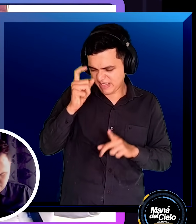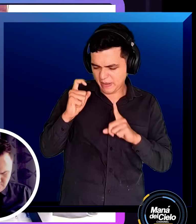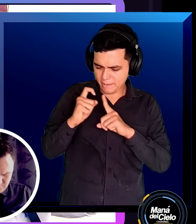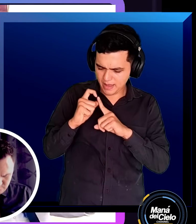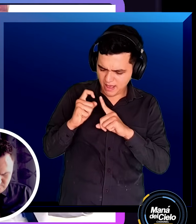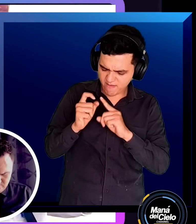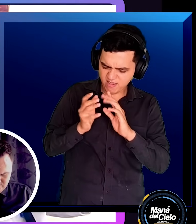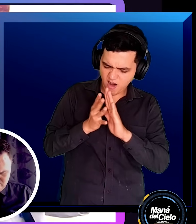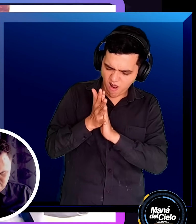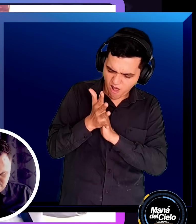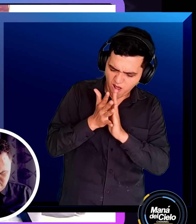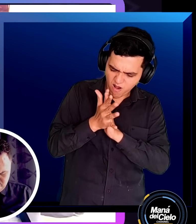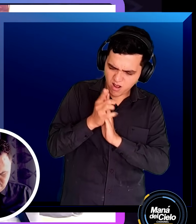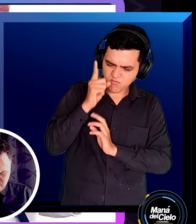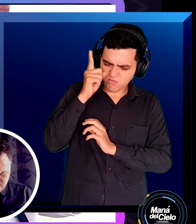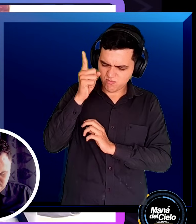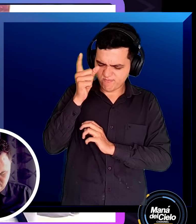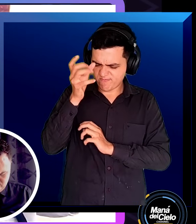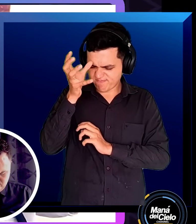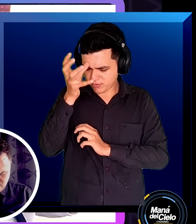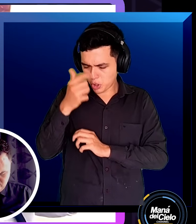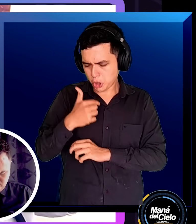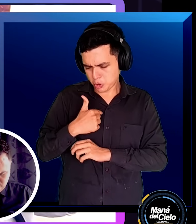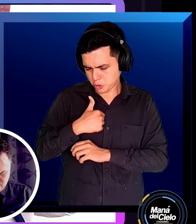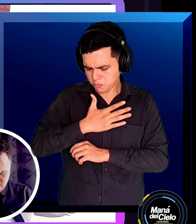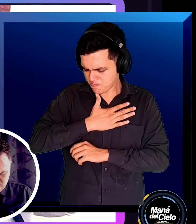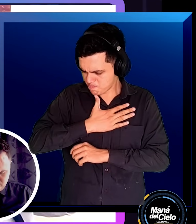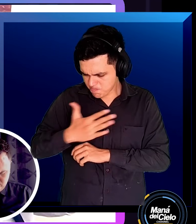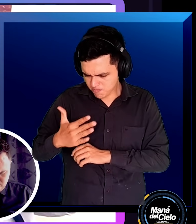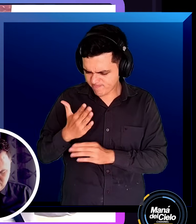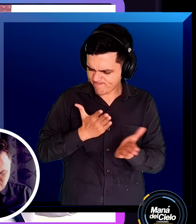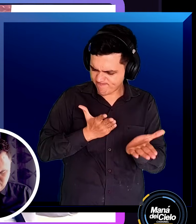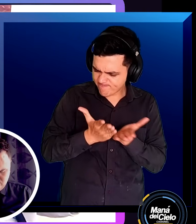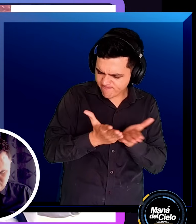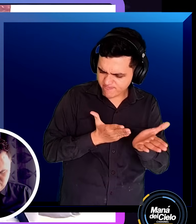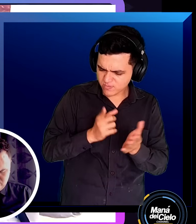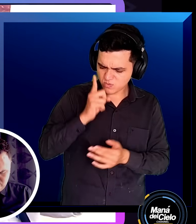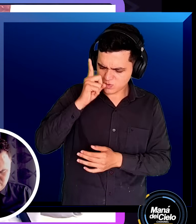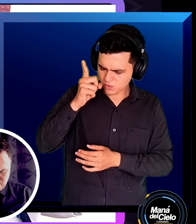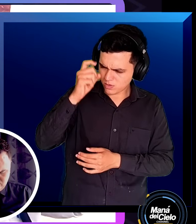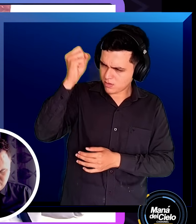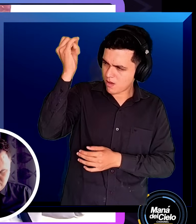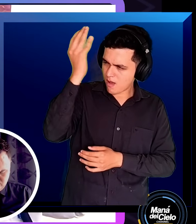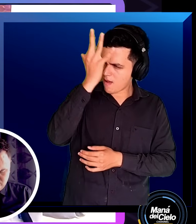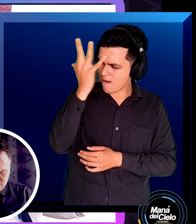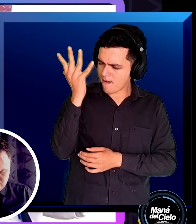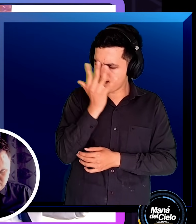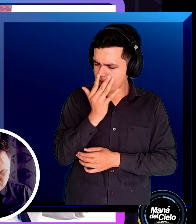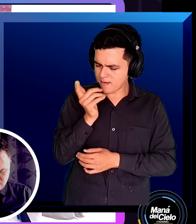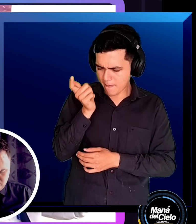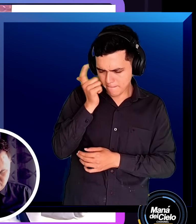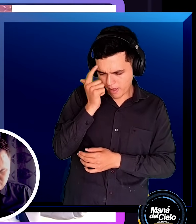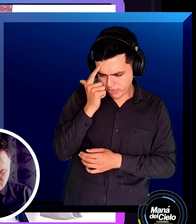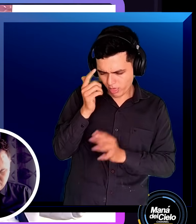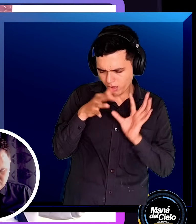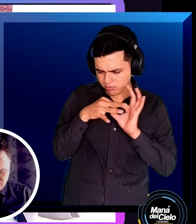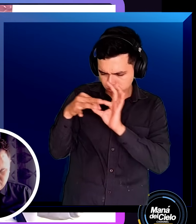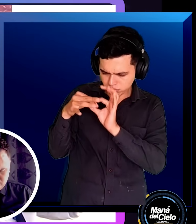Señor, glorifícate. Que nuestros oídos, nuestro corazón, que podamos ser receptivos a tu voz. Gracias,